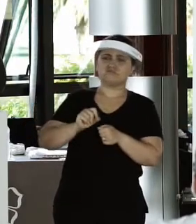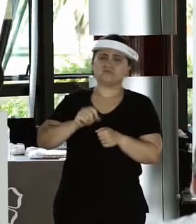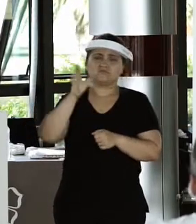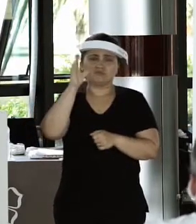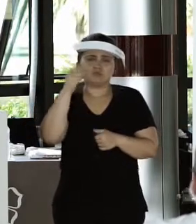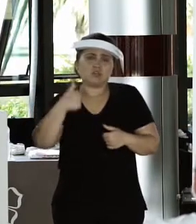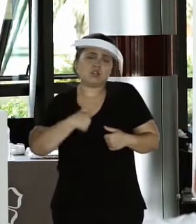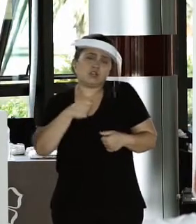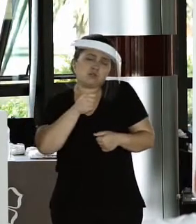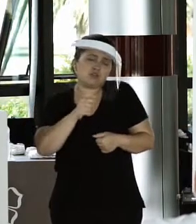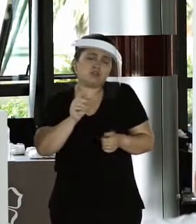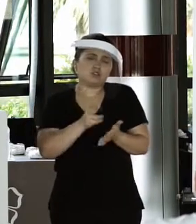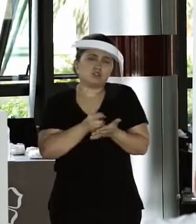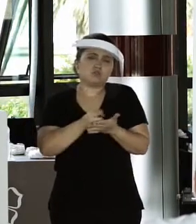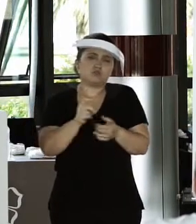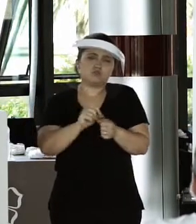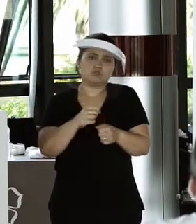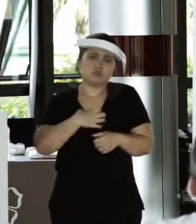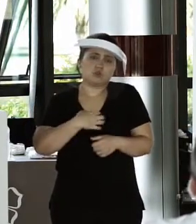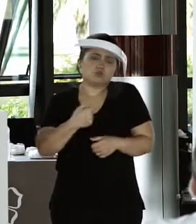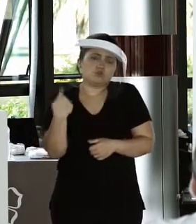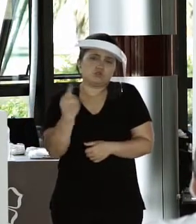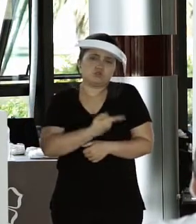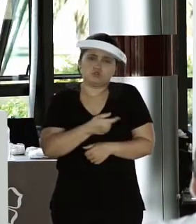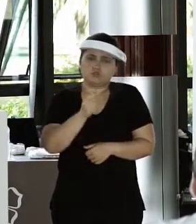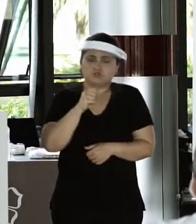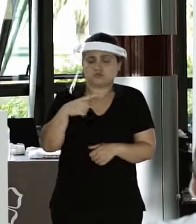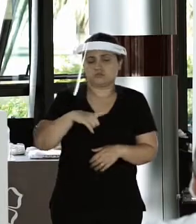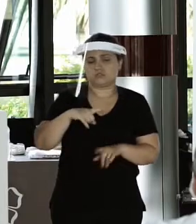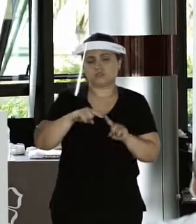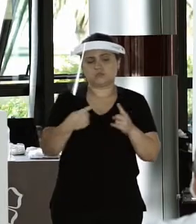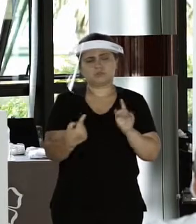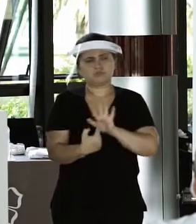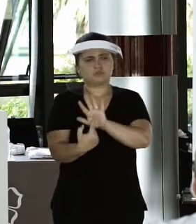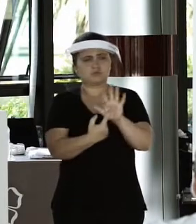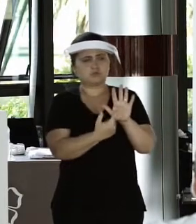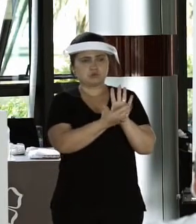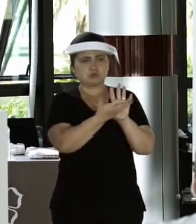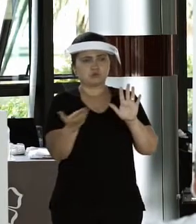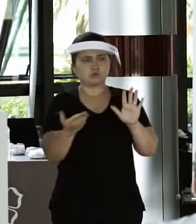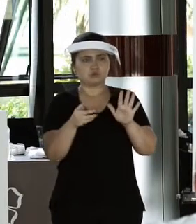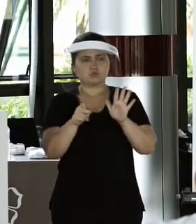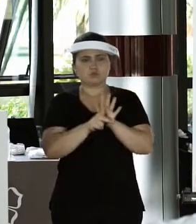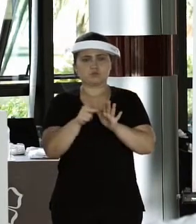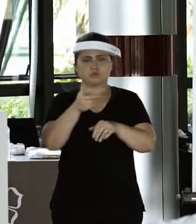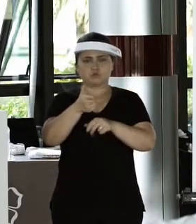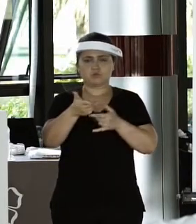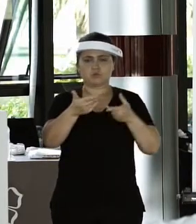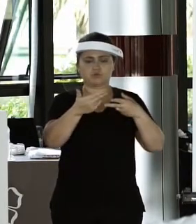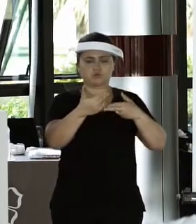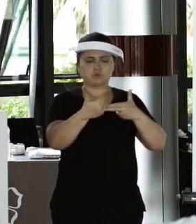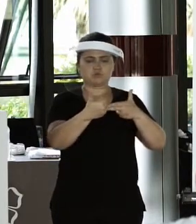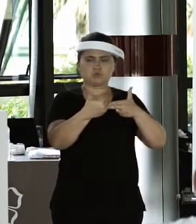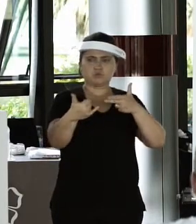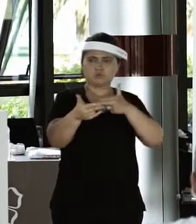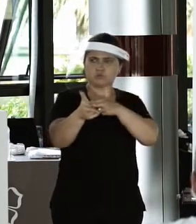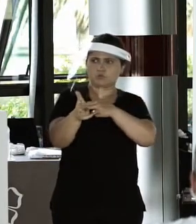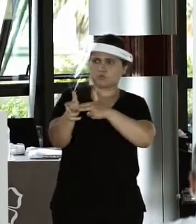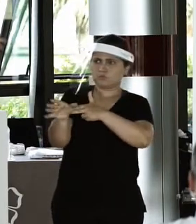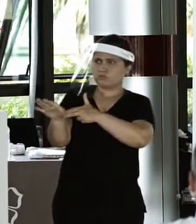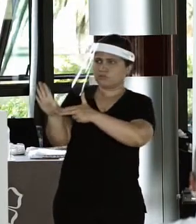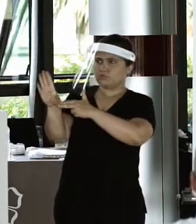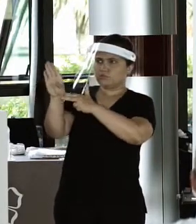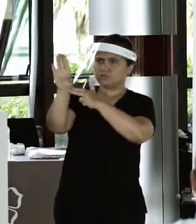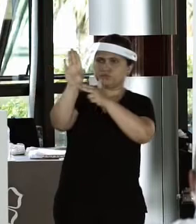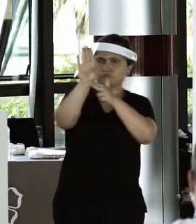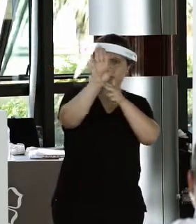faço inspeção assim ainda. É a maneira que a gente tem. Só que eu mostrei para vocês que com a termografia, eu consigo ver regiões